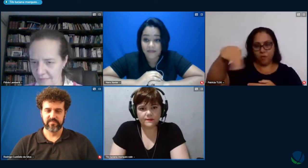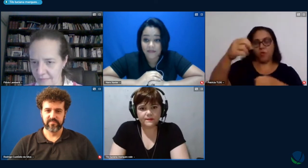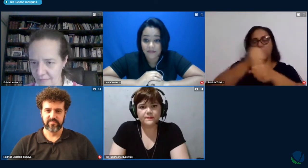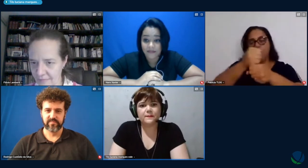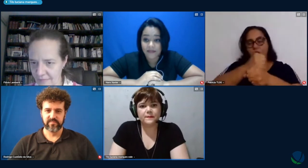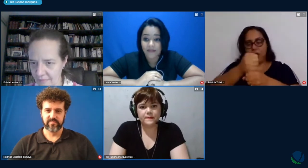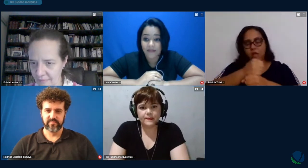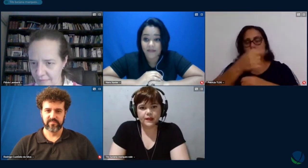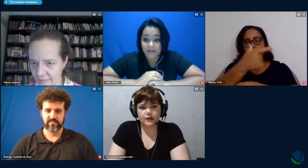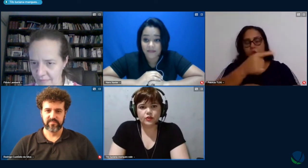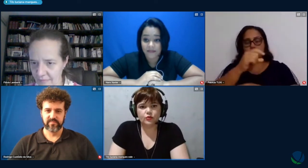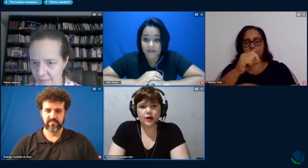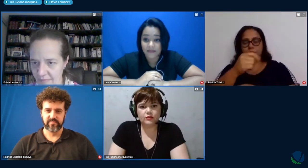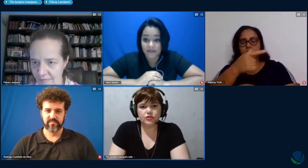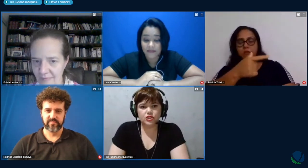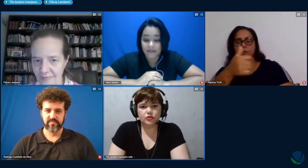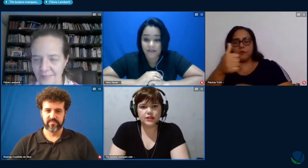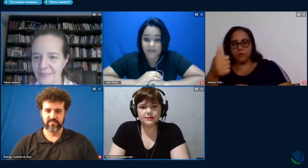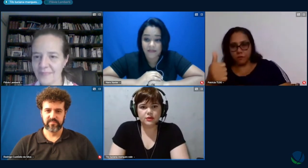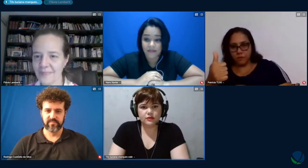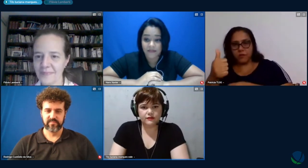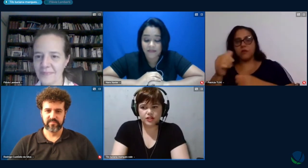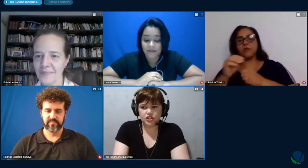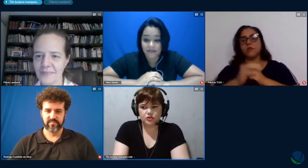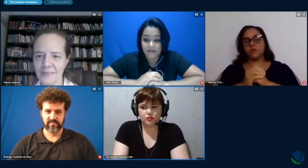novembro do ano de